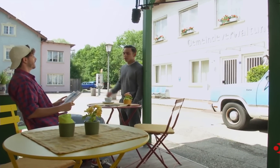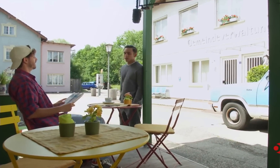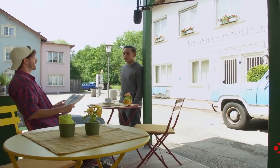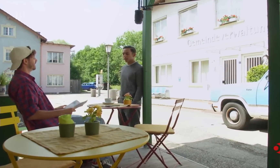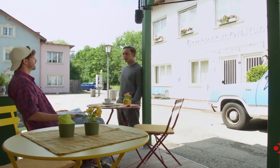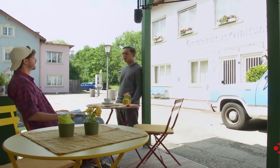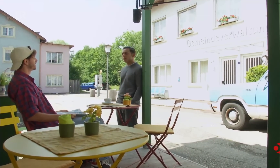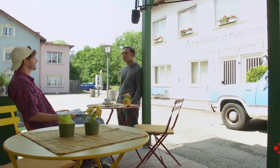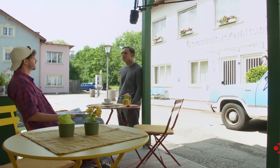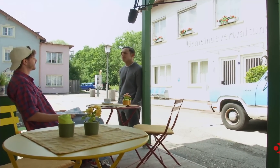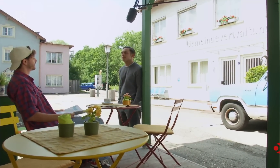Sorry wegen gestern.